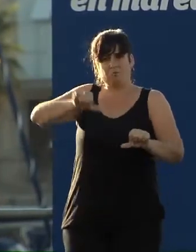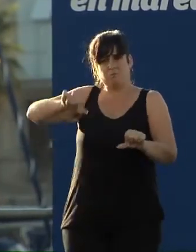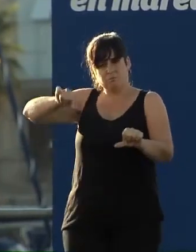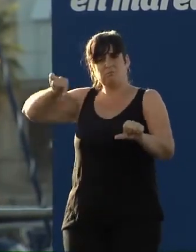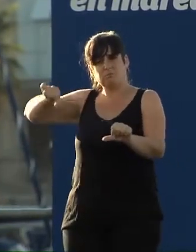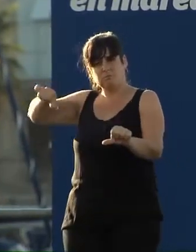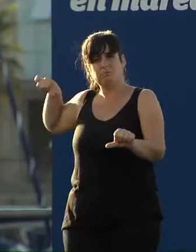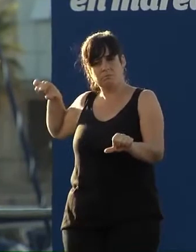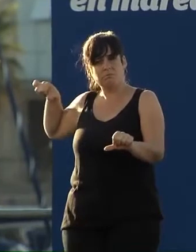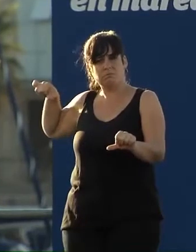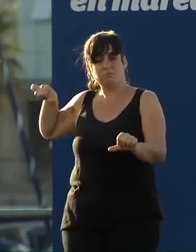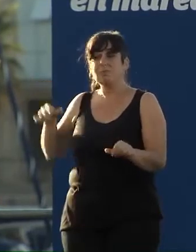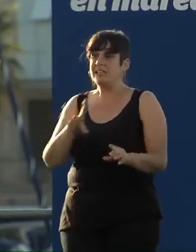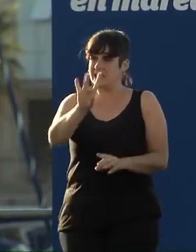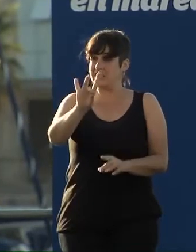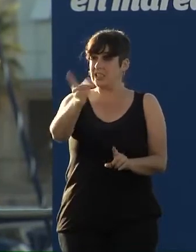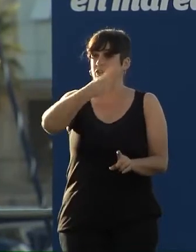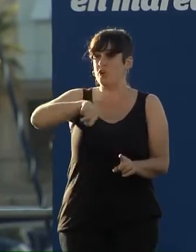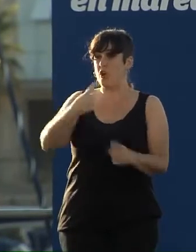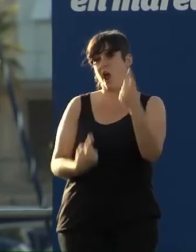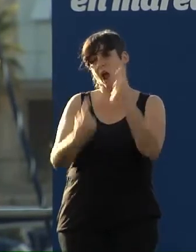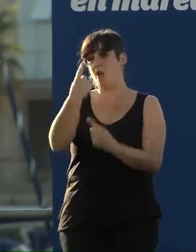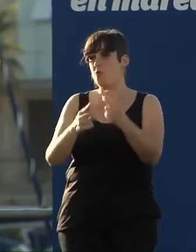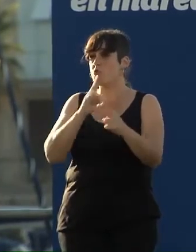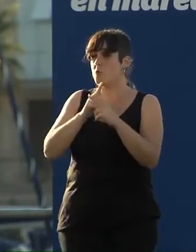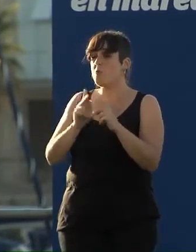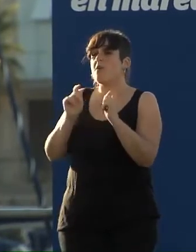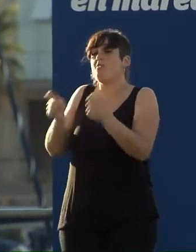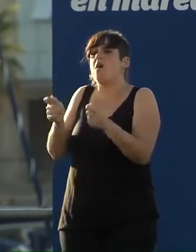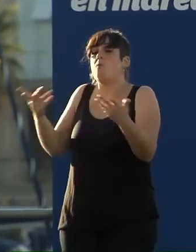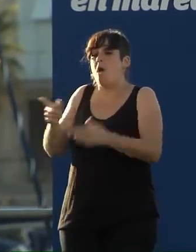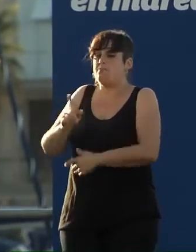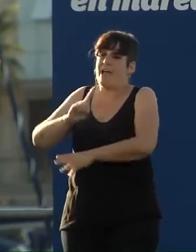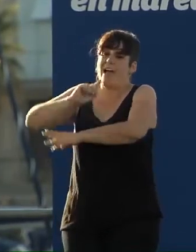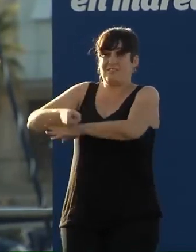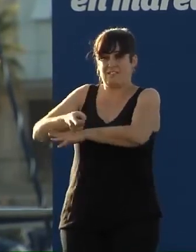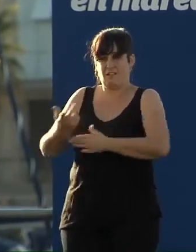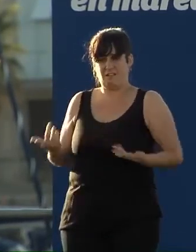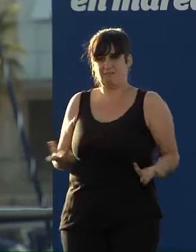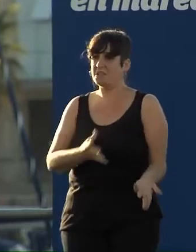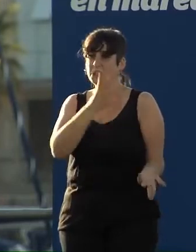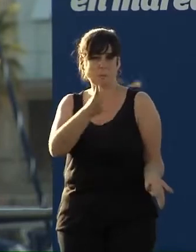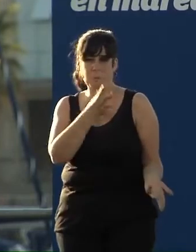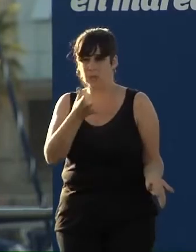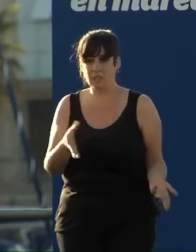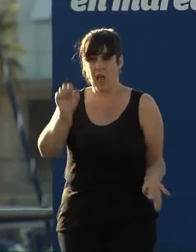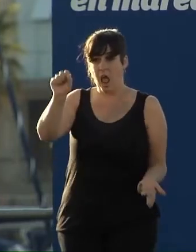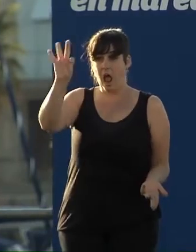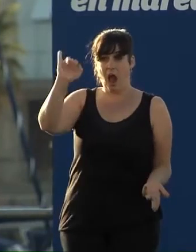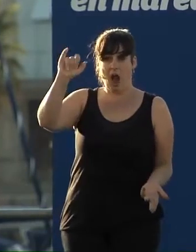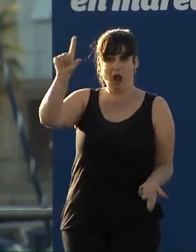festes algú chamamos est días Atila Núñez feijó Qué pasa destrucción